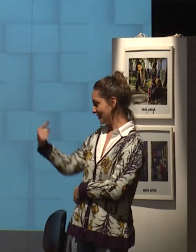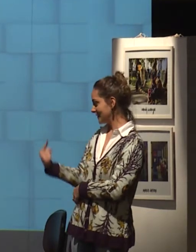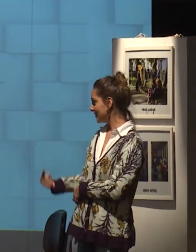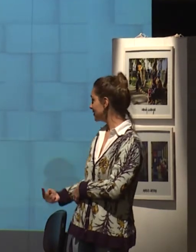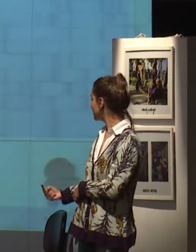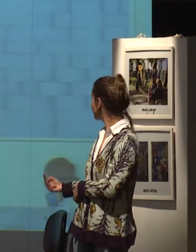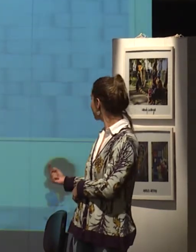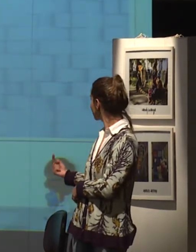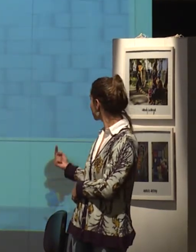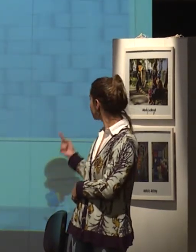passar.